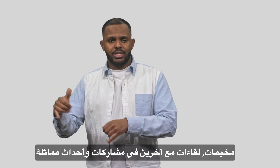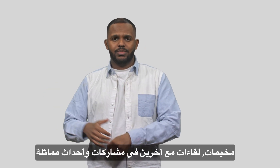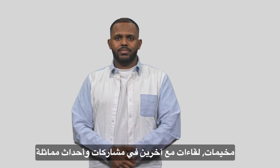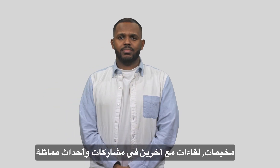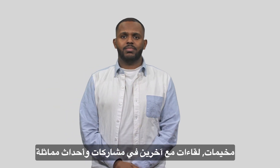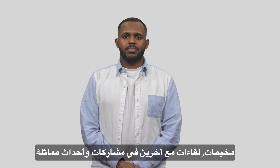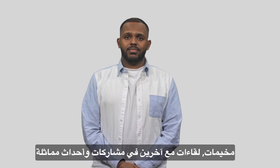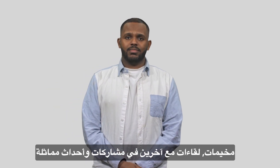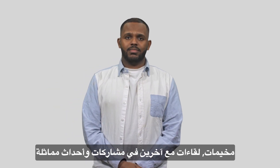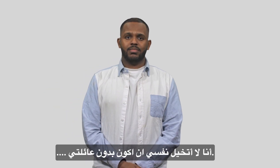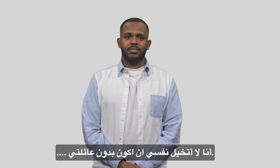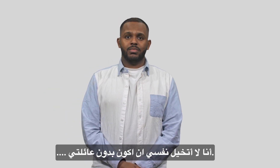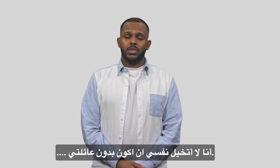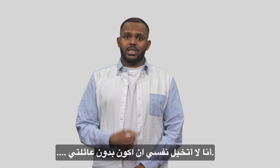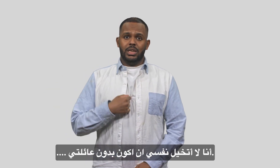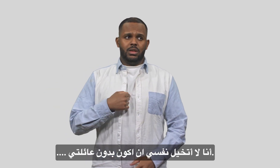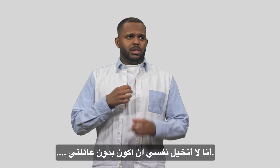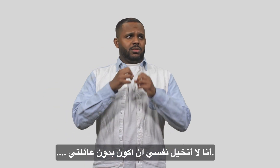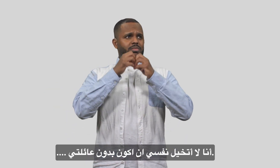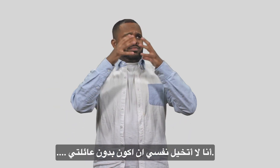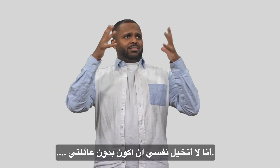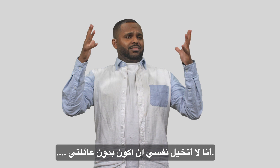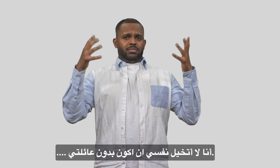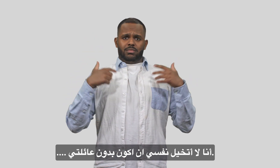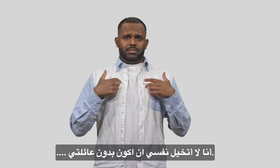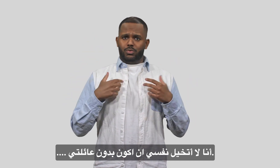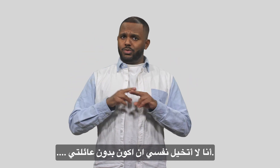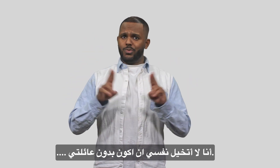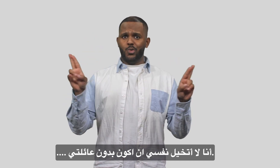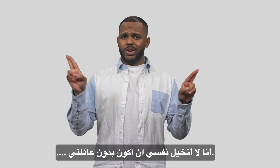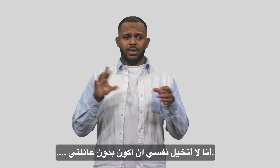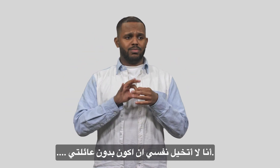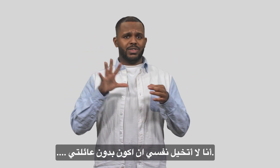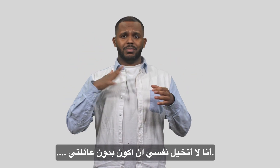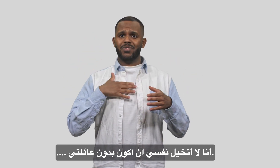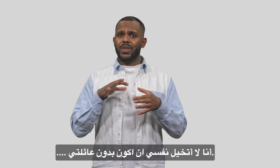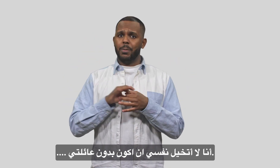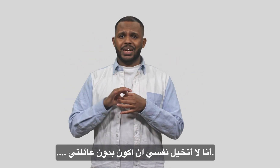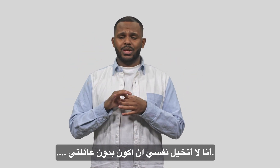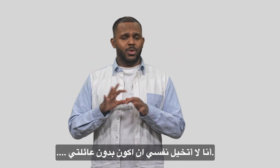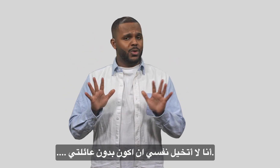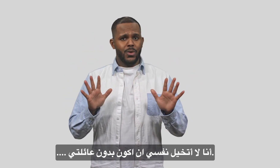مخيمات، لقاءات مع آخرين، في مشاركات وأحداث مماثلة. أنا لا أتخيل نفسي أن أكون بدون